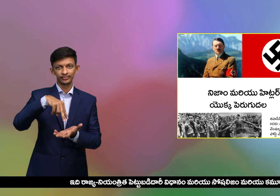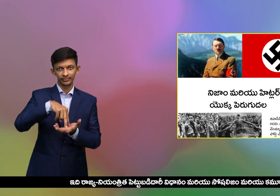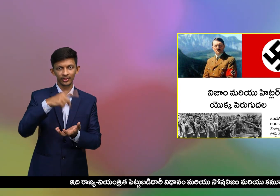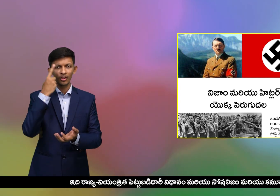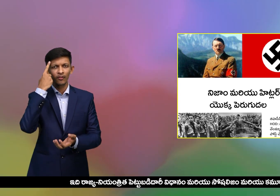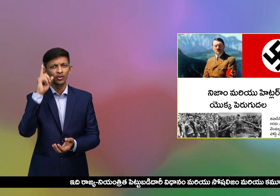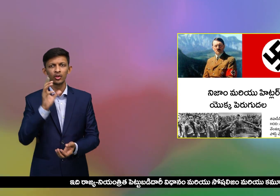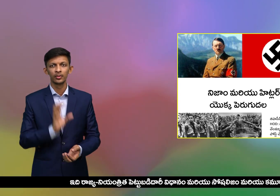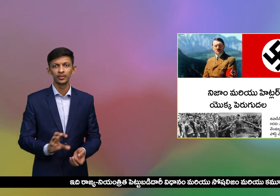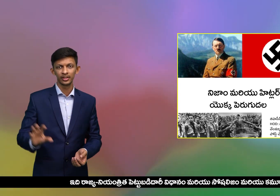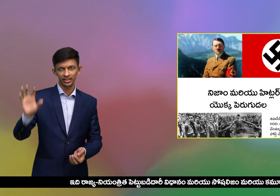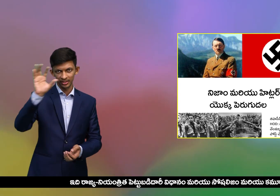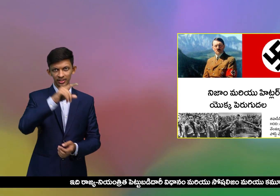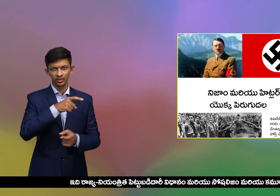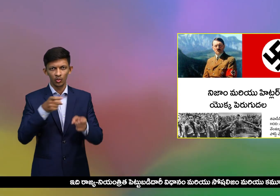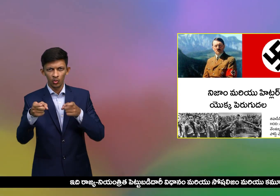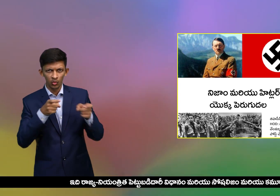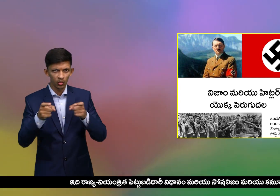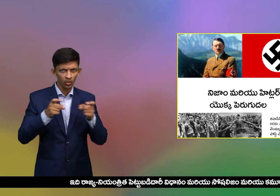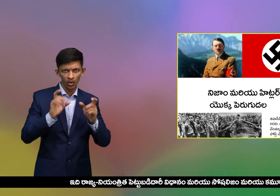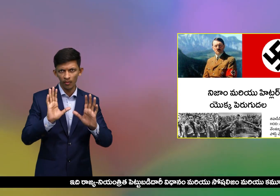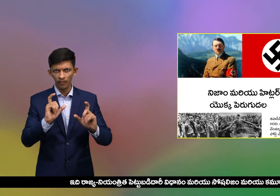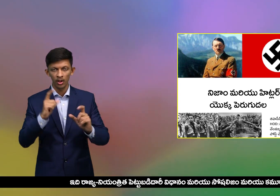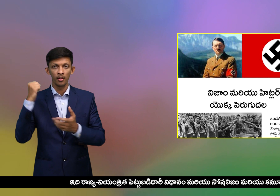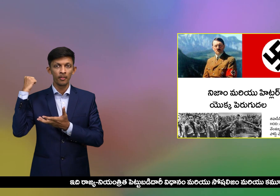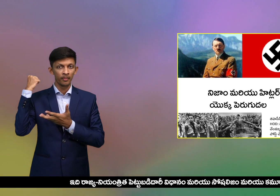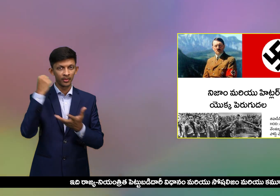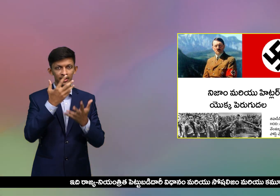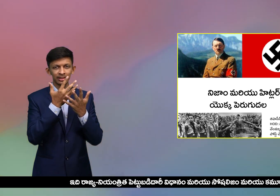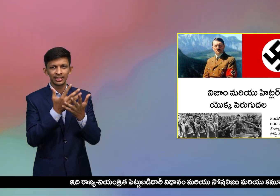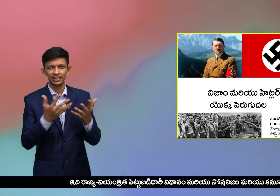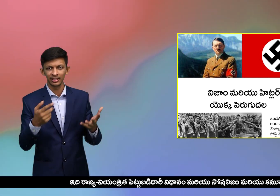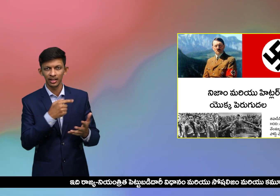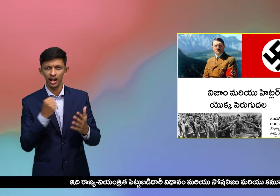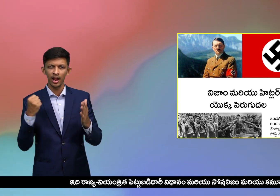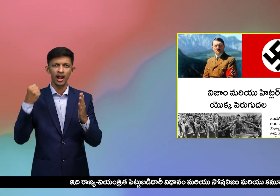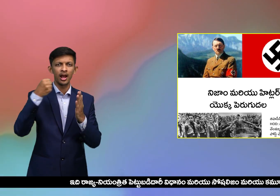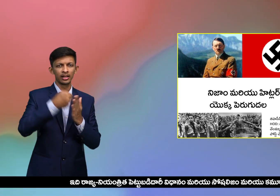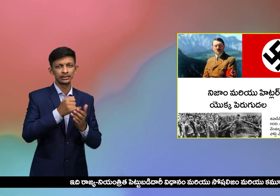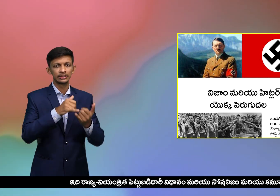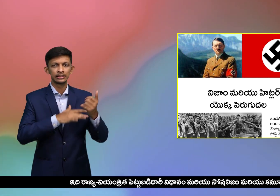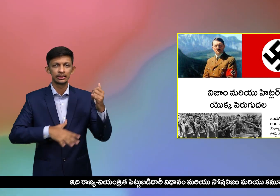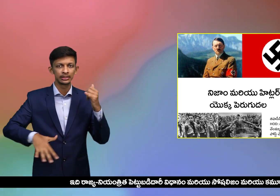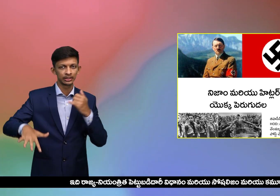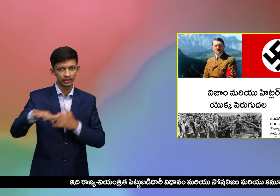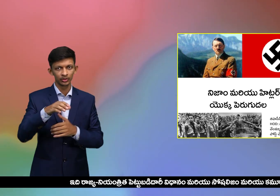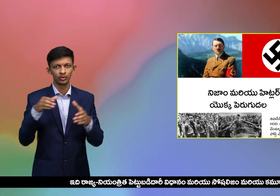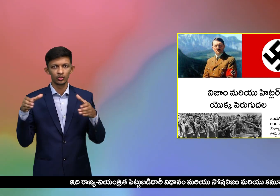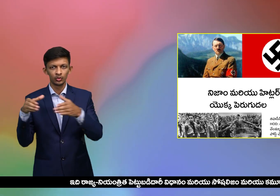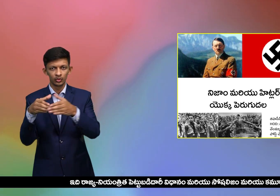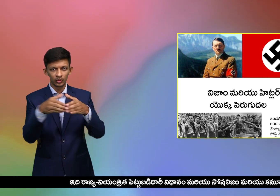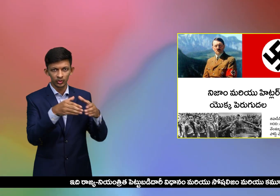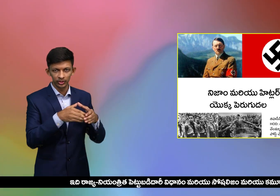ఇది రాజ్య నియంత్రిత పెట్టుబడిదారీ విధానం మరియు సోషలిజం మరియు కమ్యూనిజాన్ని వ్యతిరేకించింది.